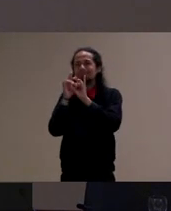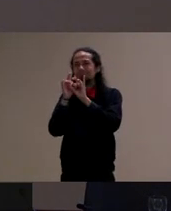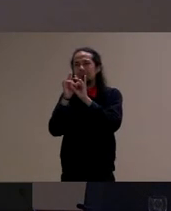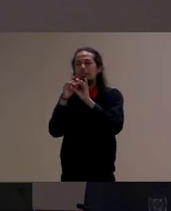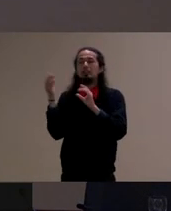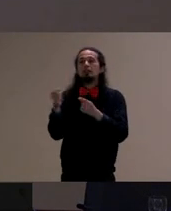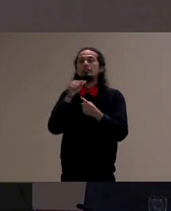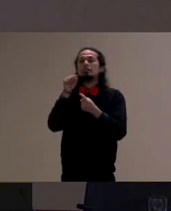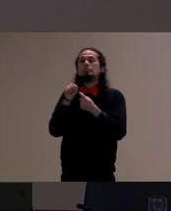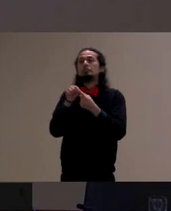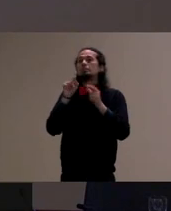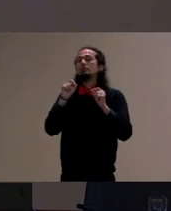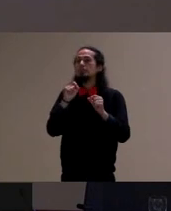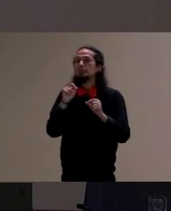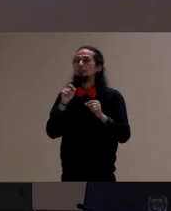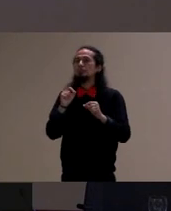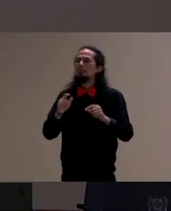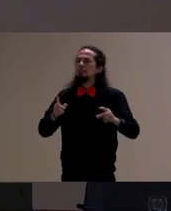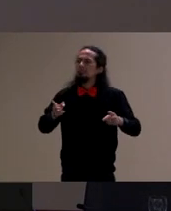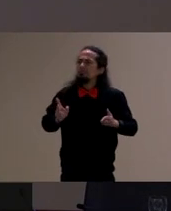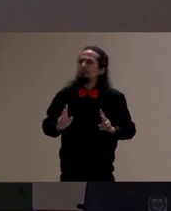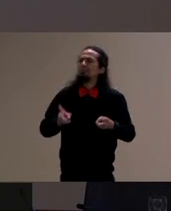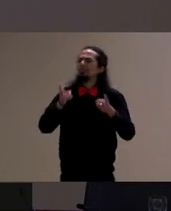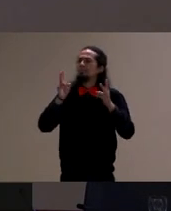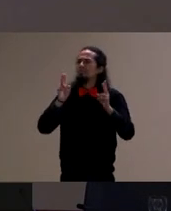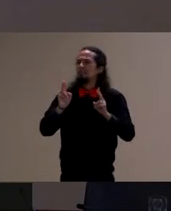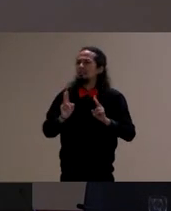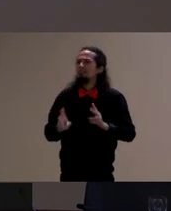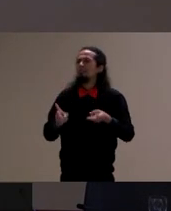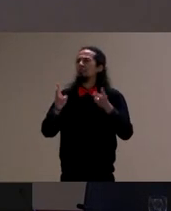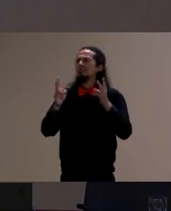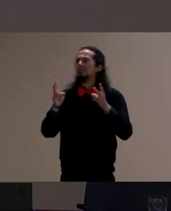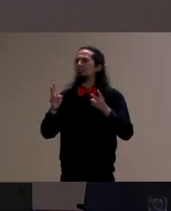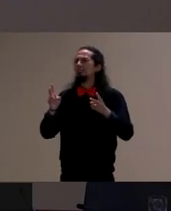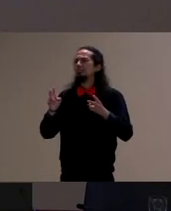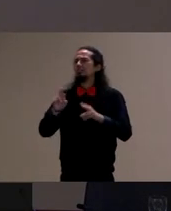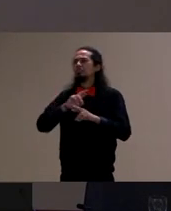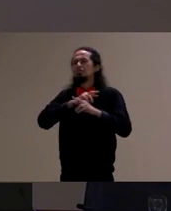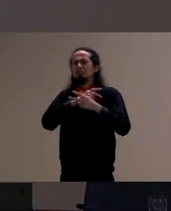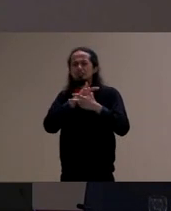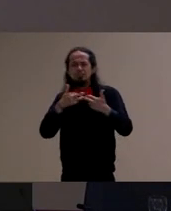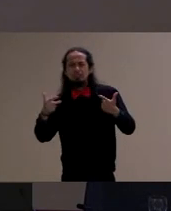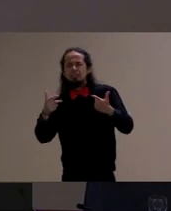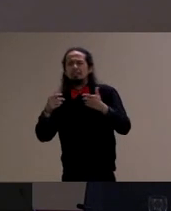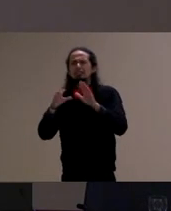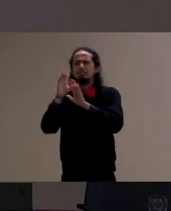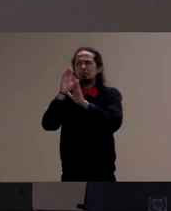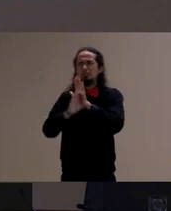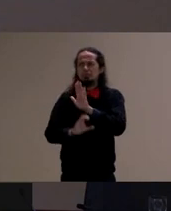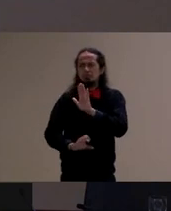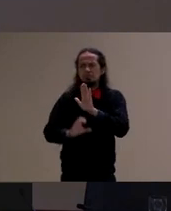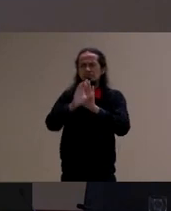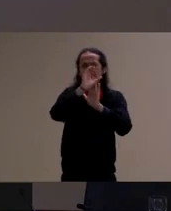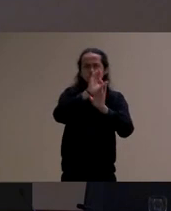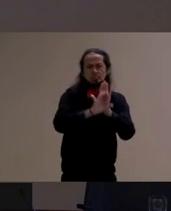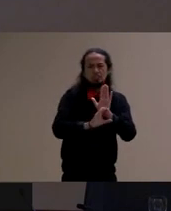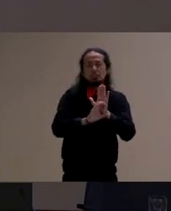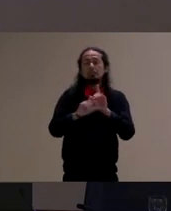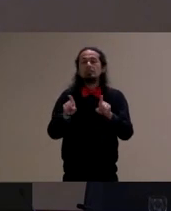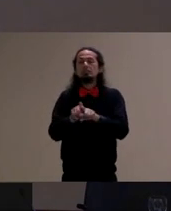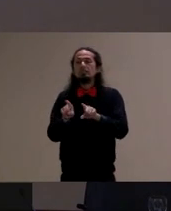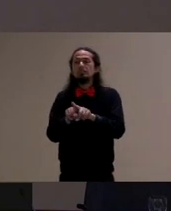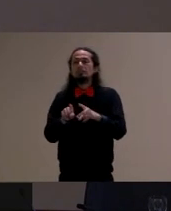afirmar os princípios e diferenças curriculares nem afirmar a autonomia